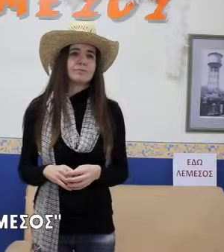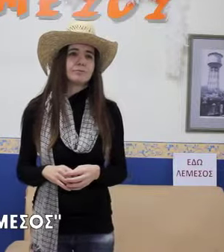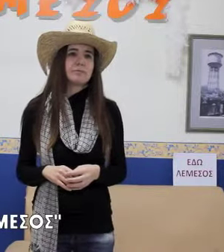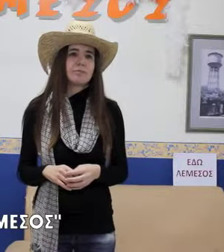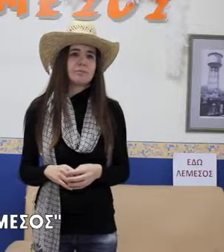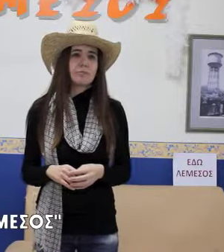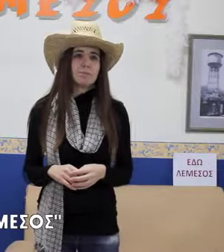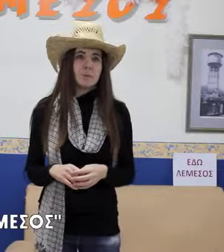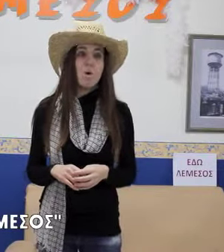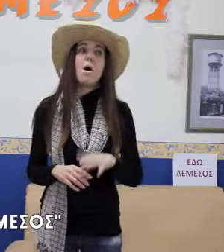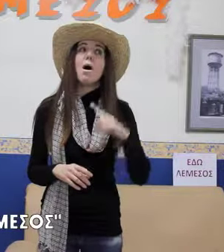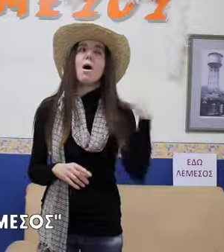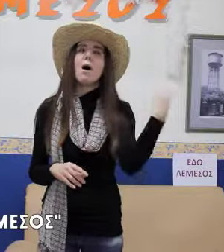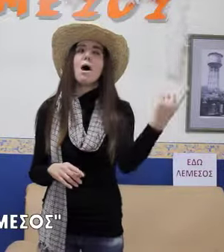Όλα τα άρματα,